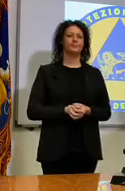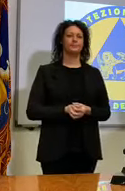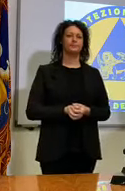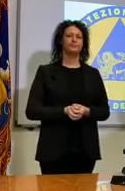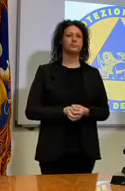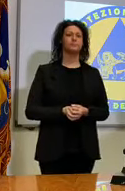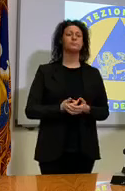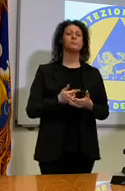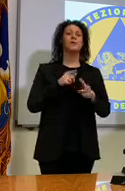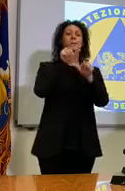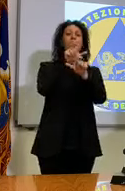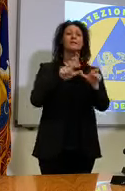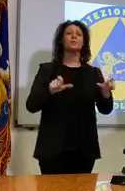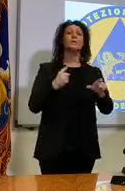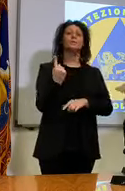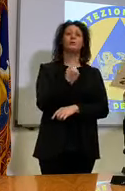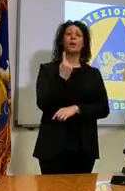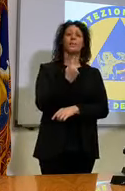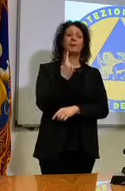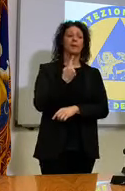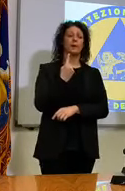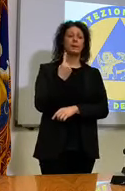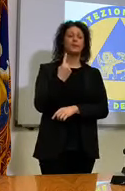e le persone in isolamento restano